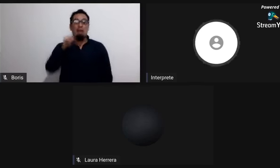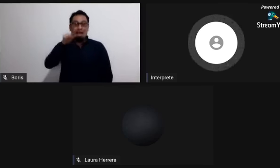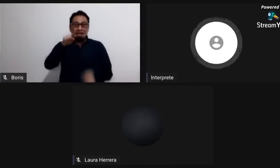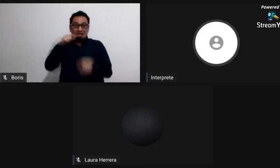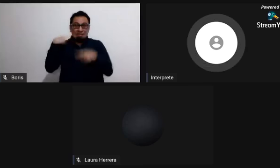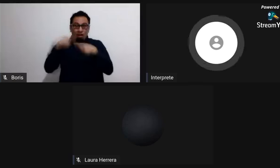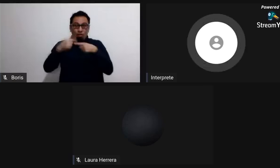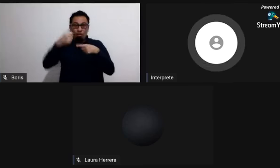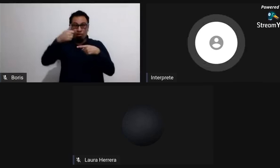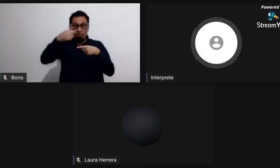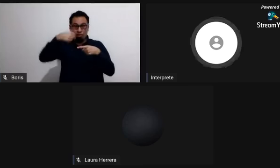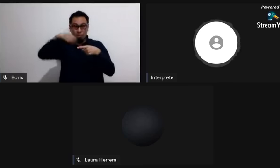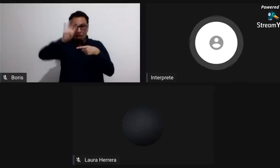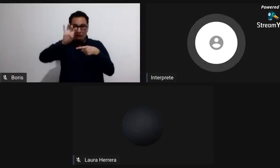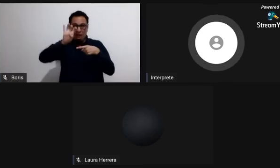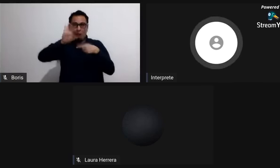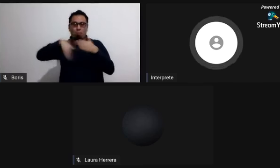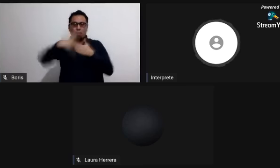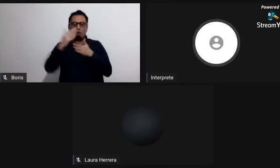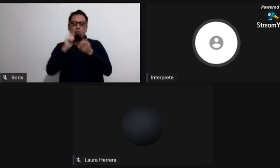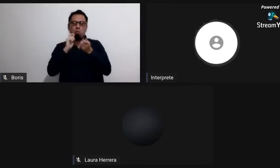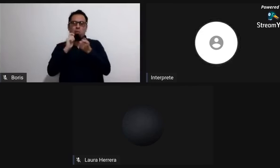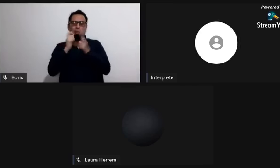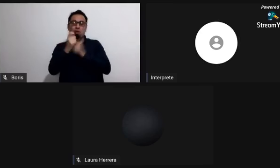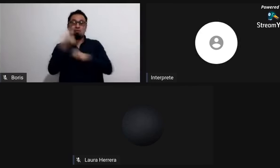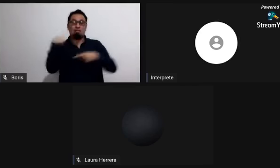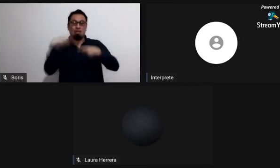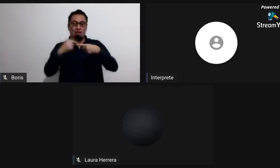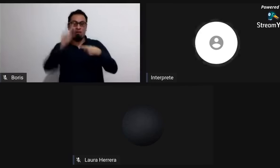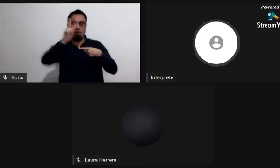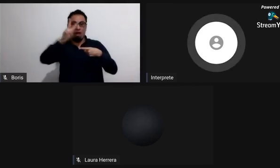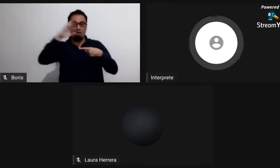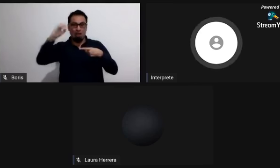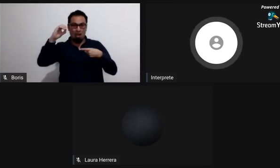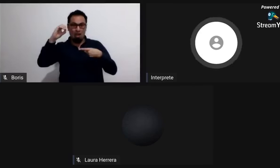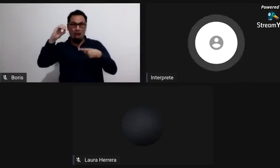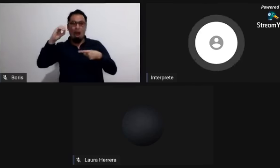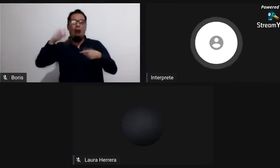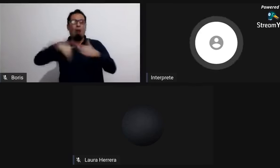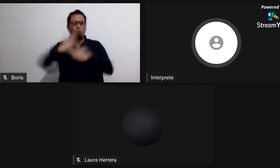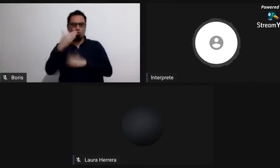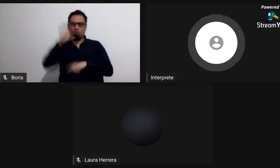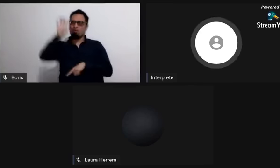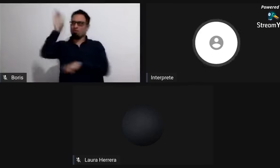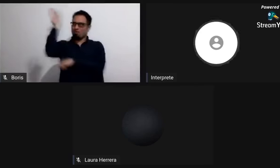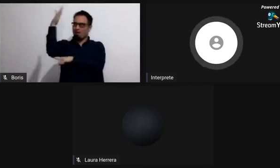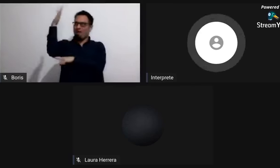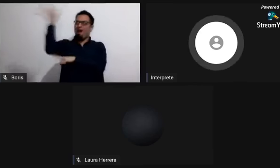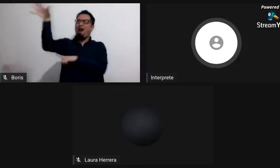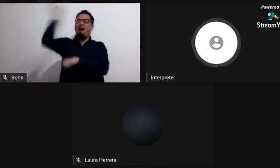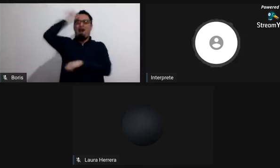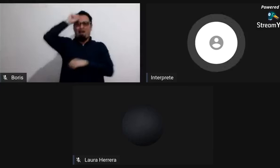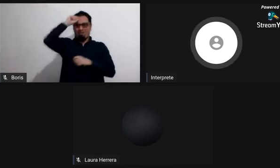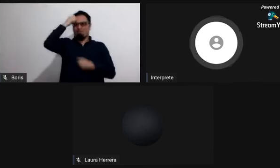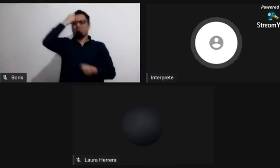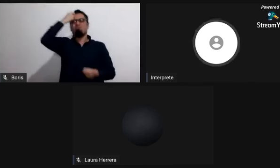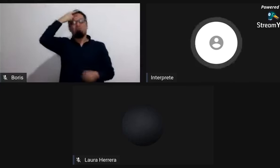un territorio diferente, pero que también hasta ese siglo, que era el siglo XIX y que empieza el